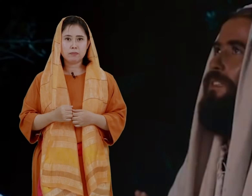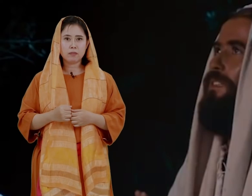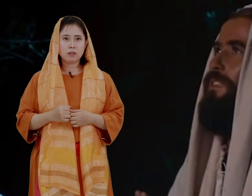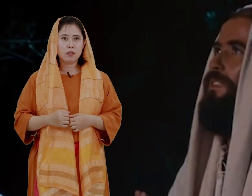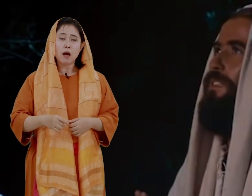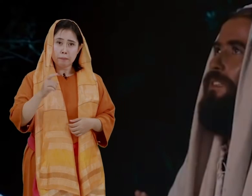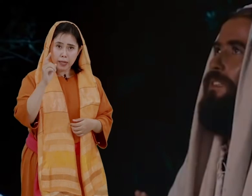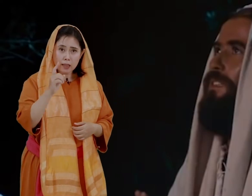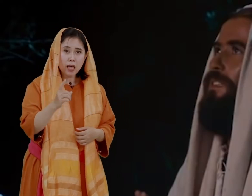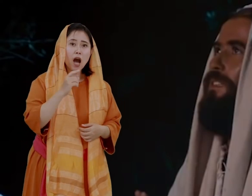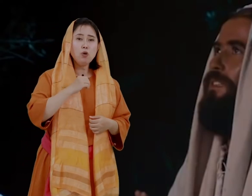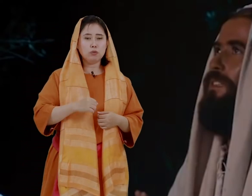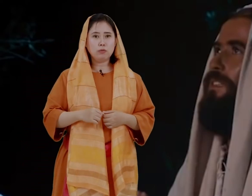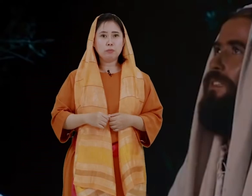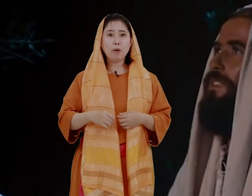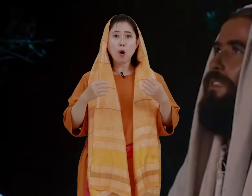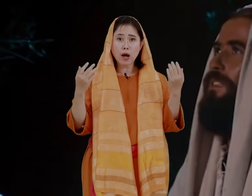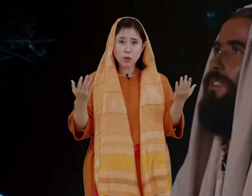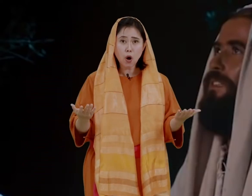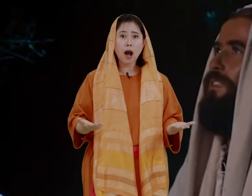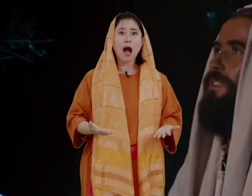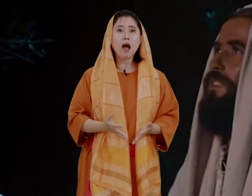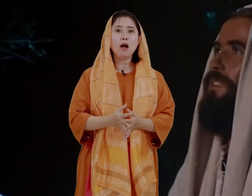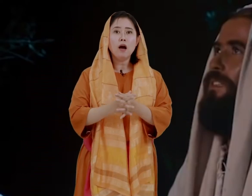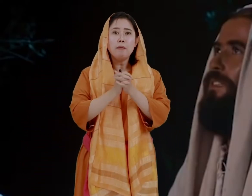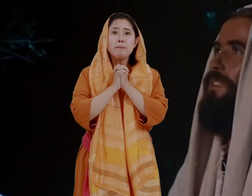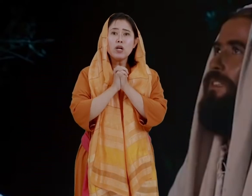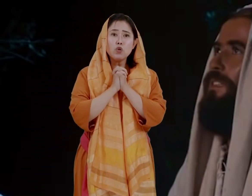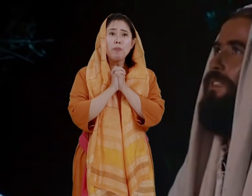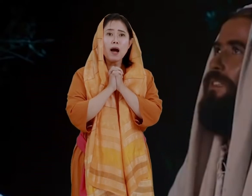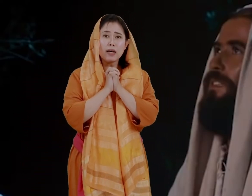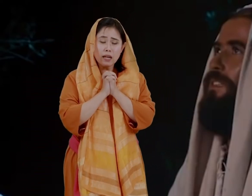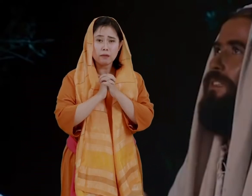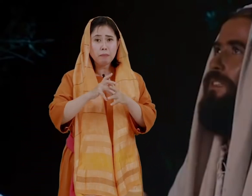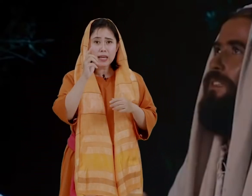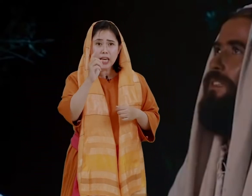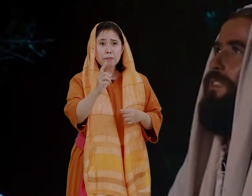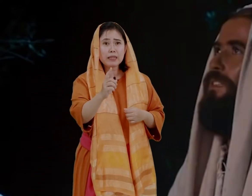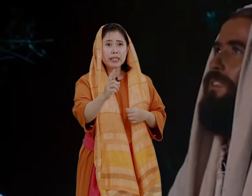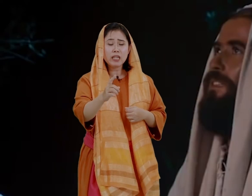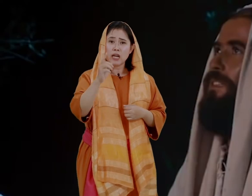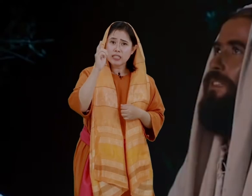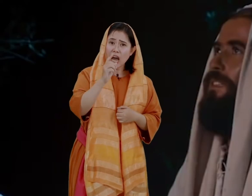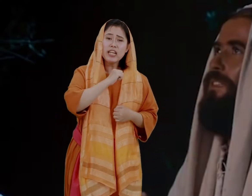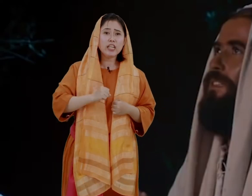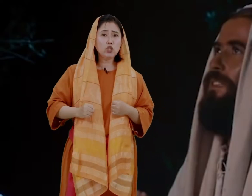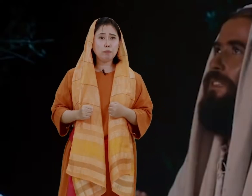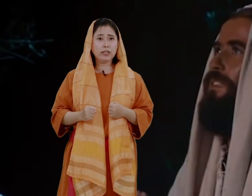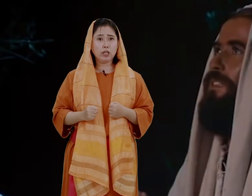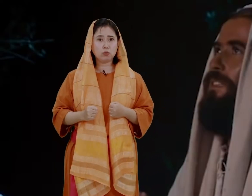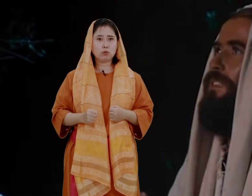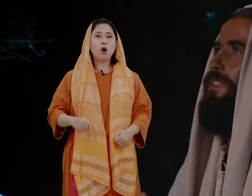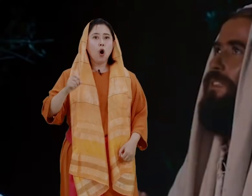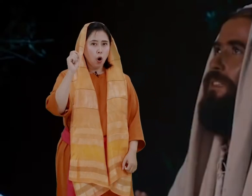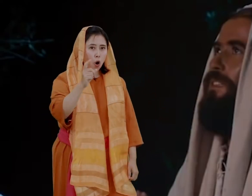Bapanya. Mereka tahu bahwa doa merupakan bagian penting dari